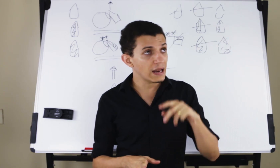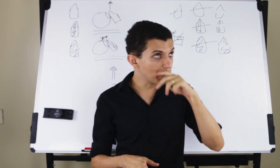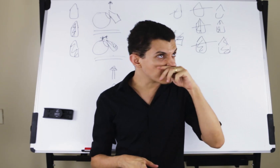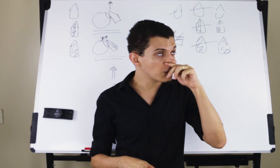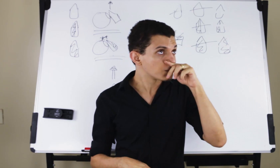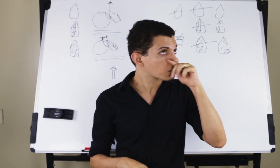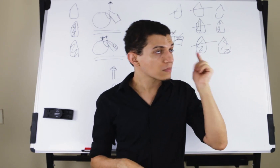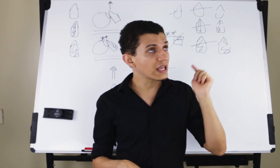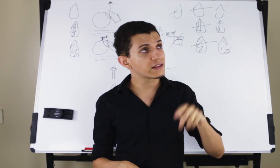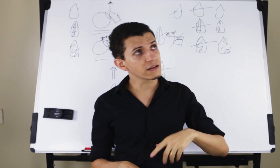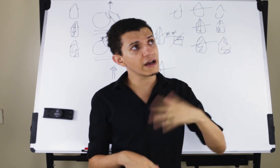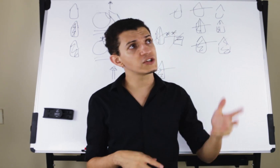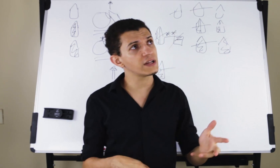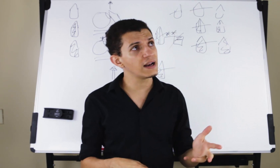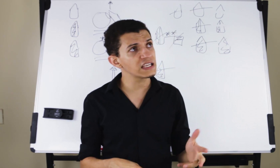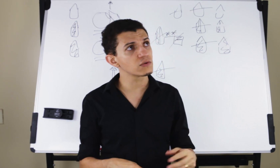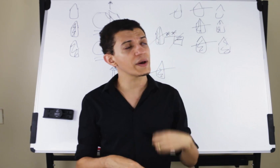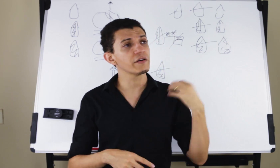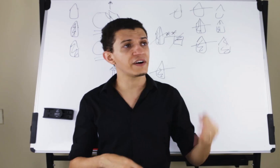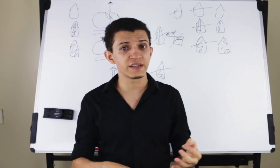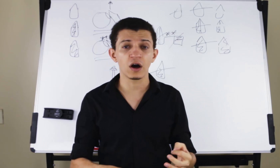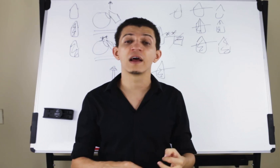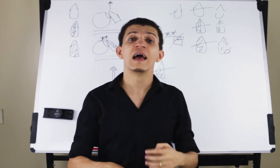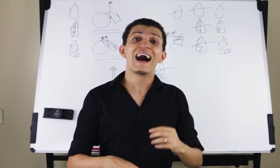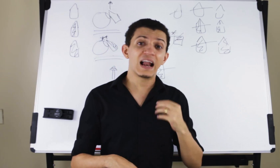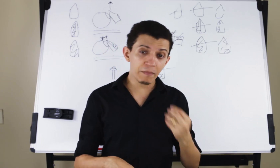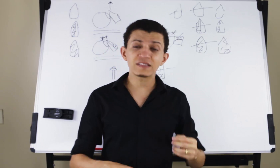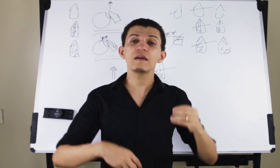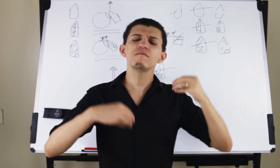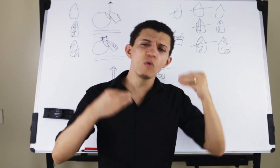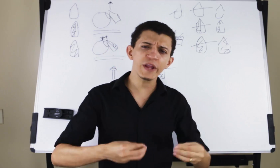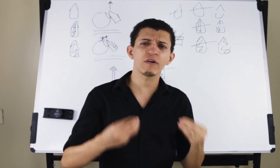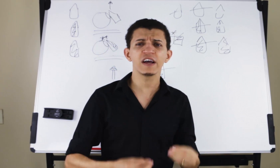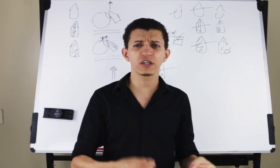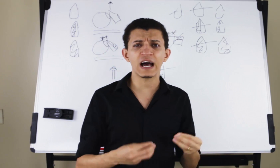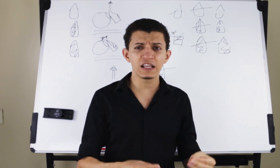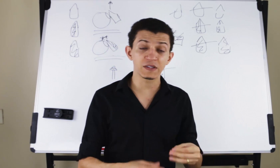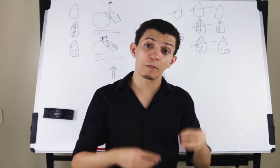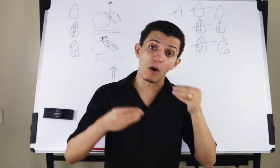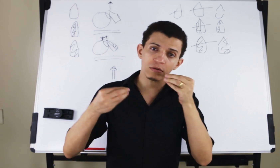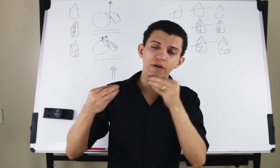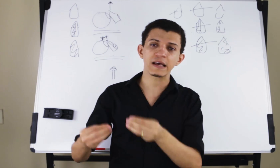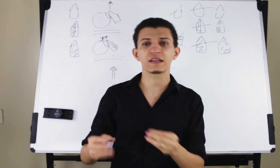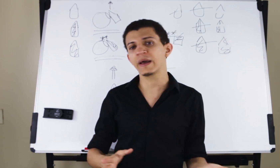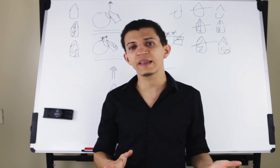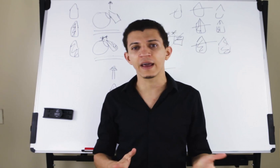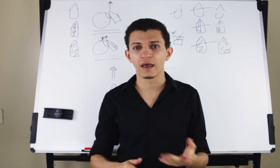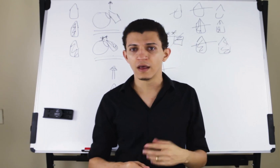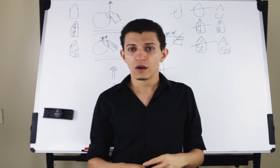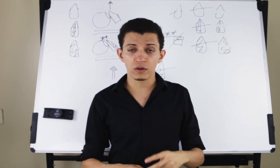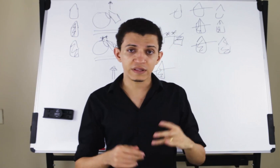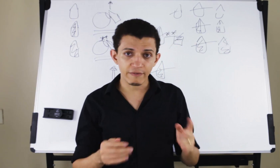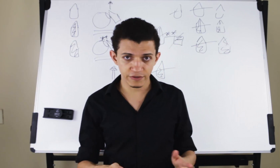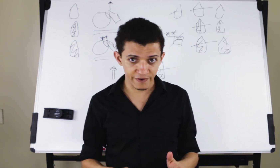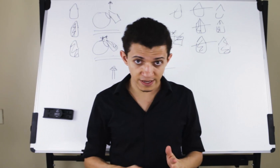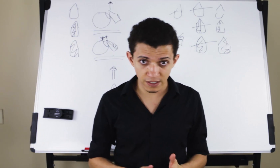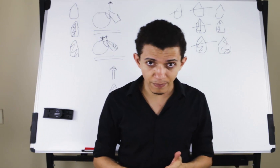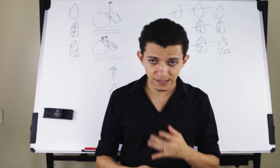Libras tem tanto regionalismo, como é que eu fazer? Olha, a Libras tem muito regionalismo, mas o português também tem. Quando eu estava de férias ano